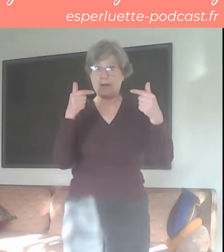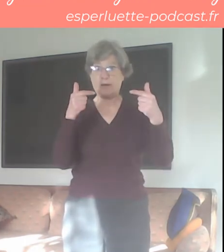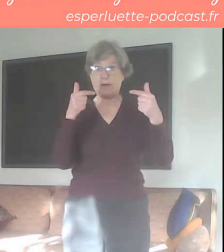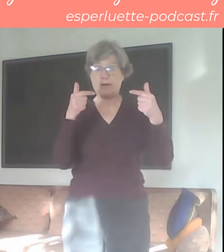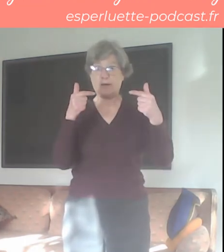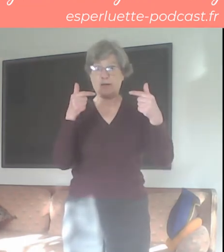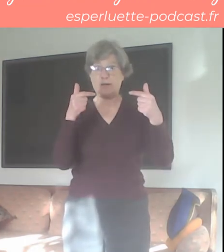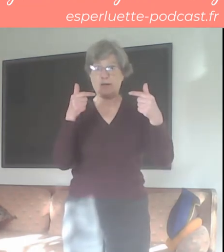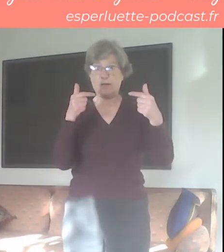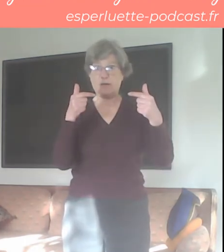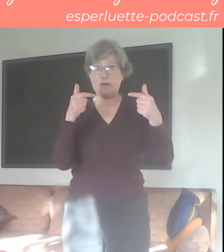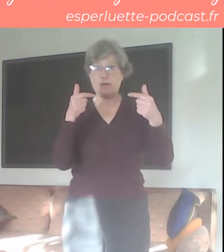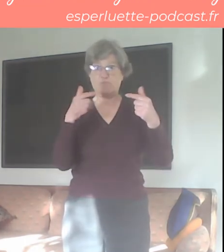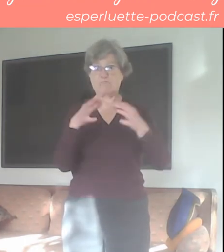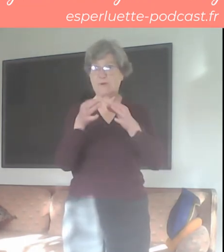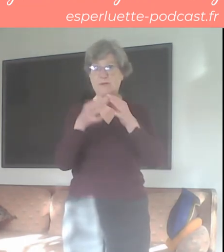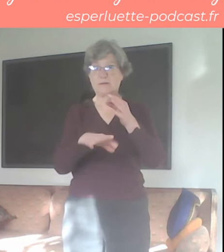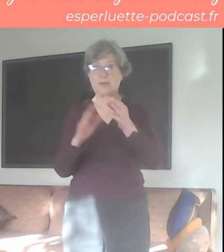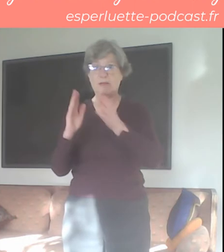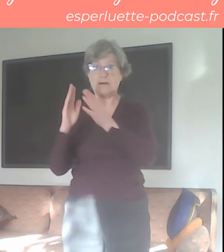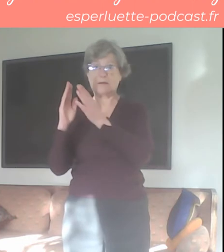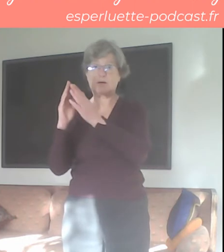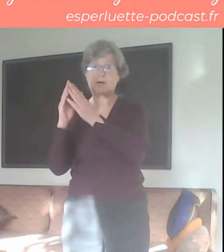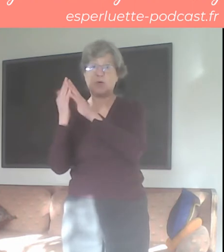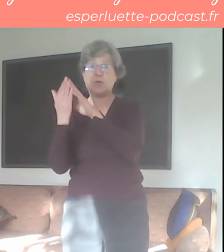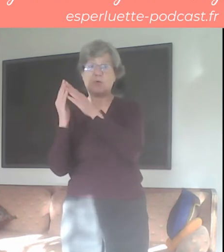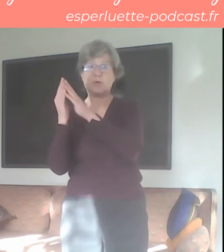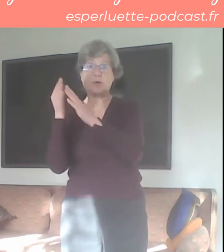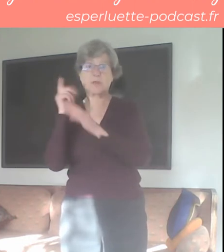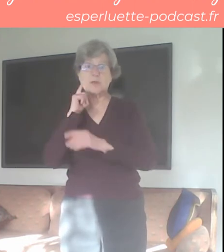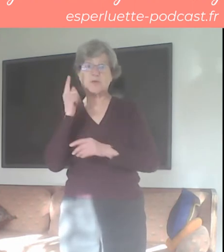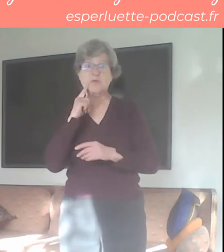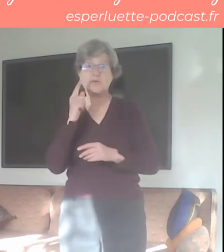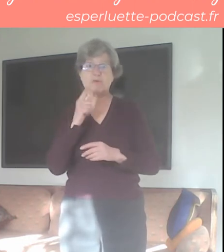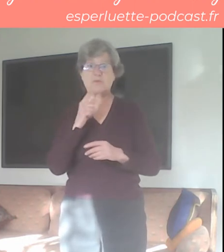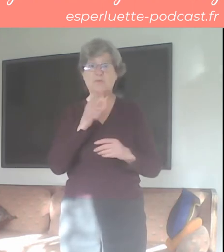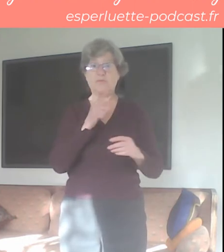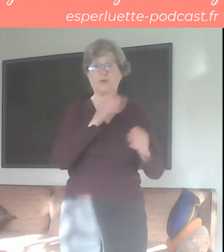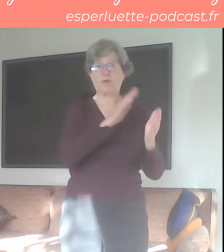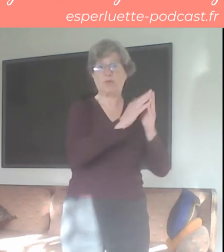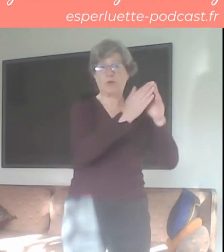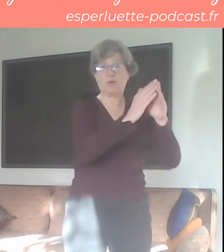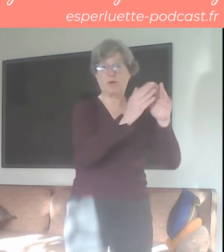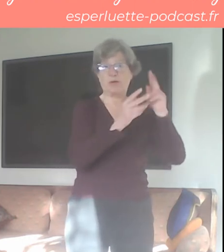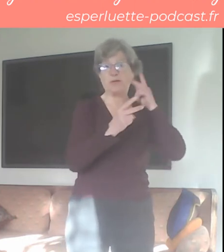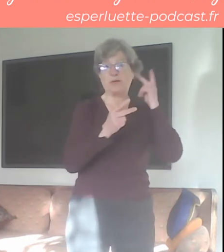ordinaires sont dans des classes ordinaires. Donc, c'est de plus en plus